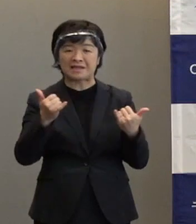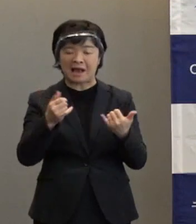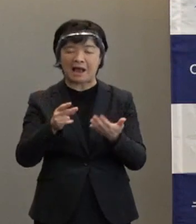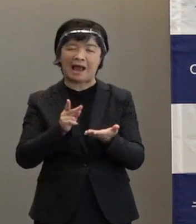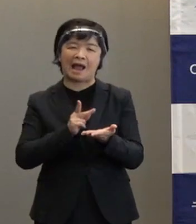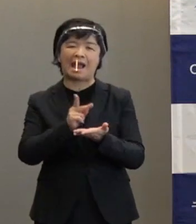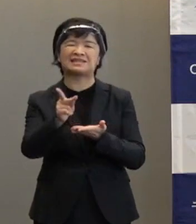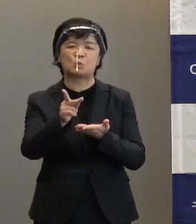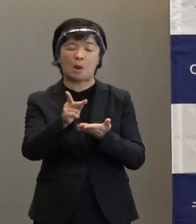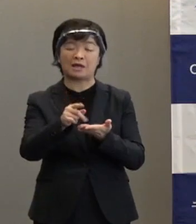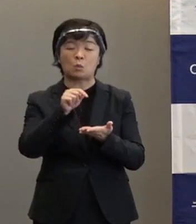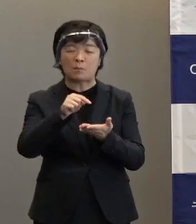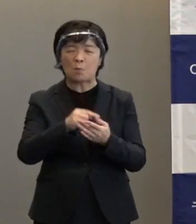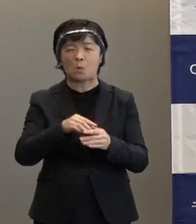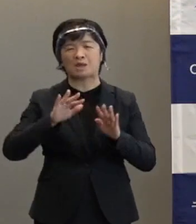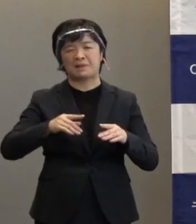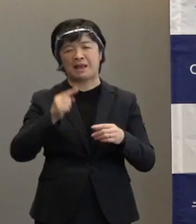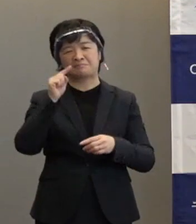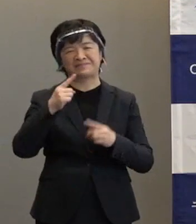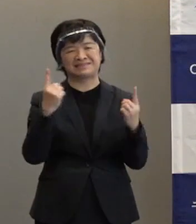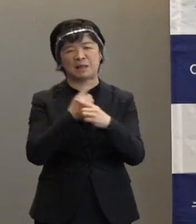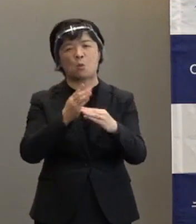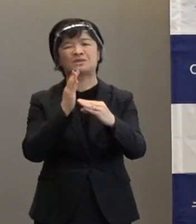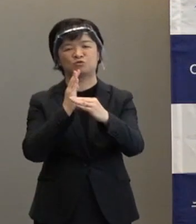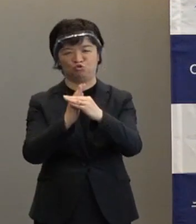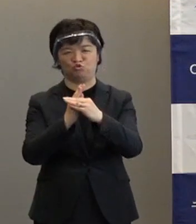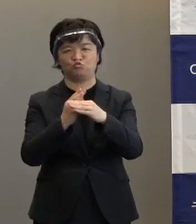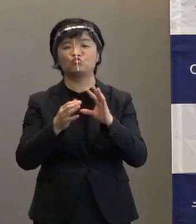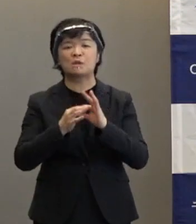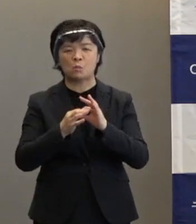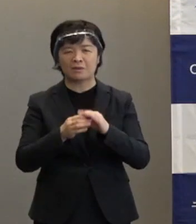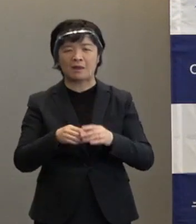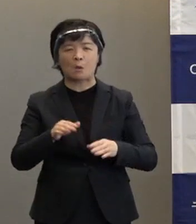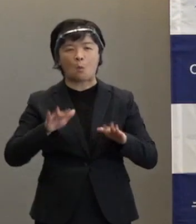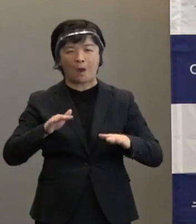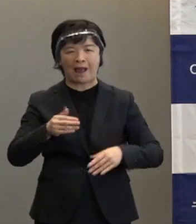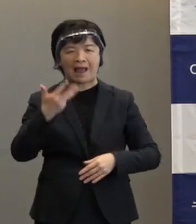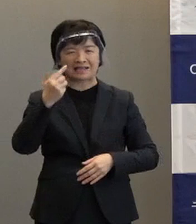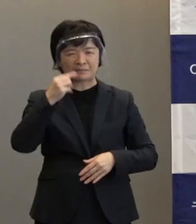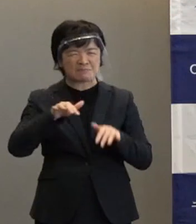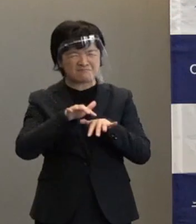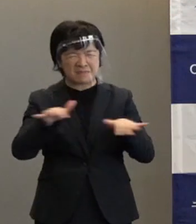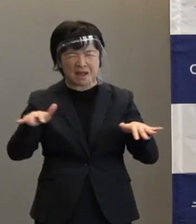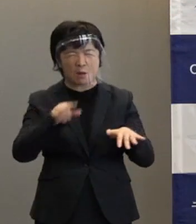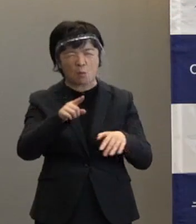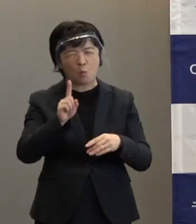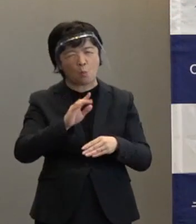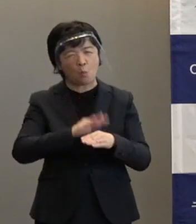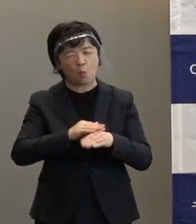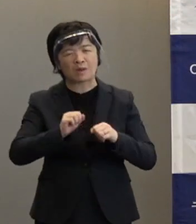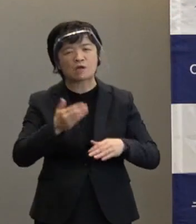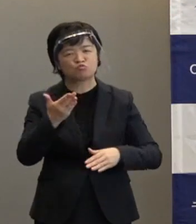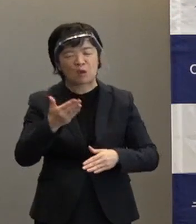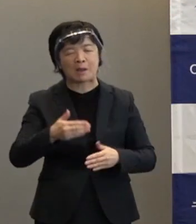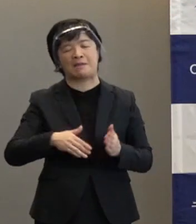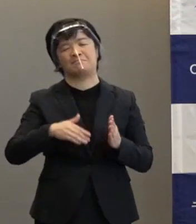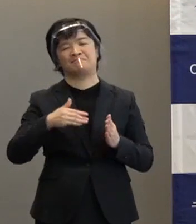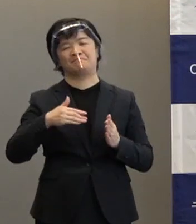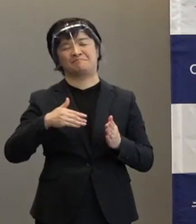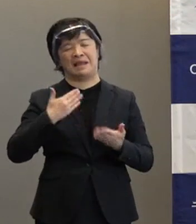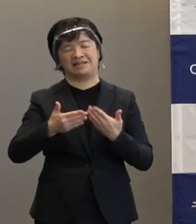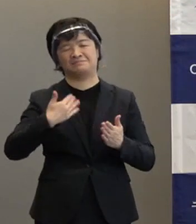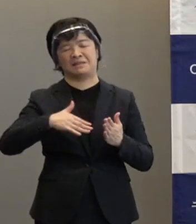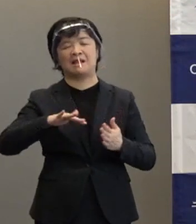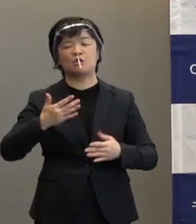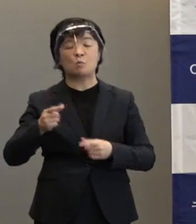ているということになりますので、これが第8波はどういうふうに乗り越えていくかにもよるんですけれども、現在の国の方針の下でですね、第